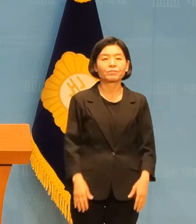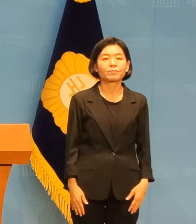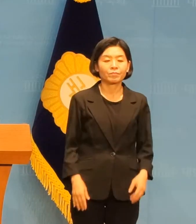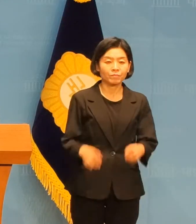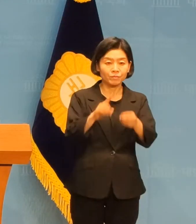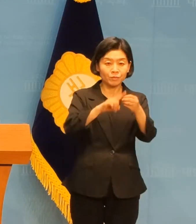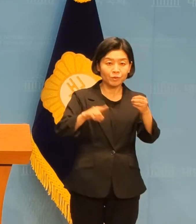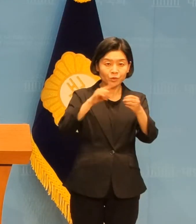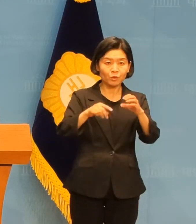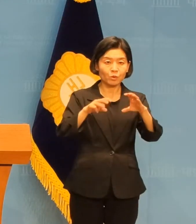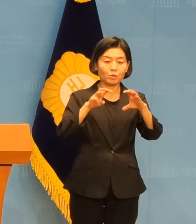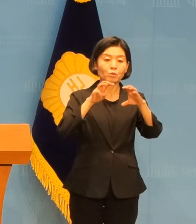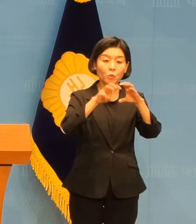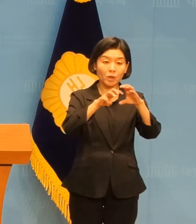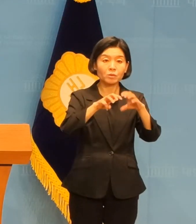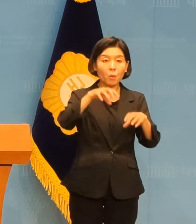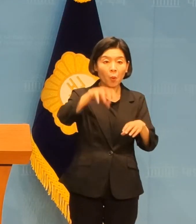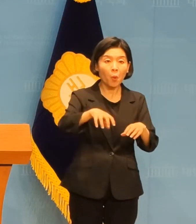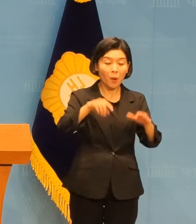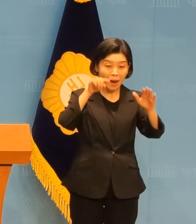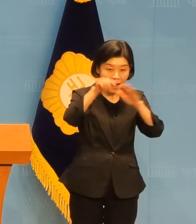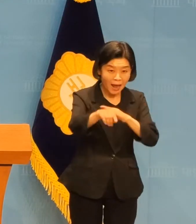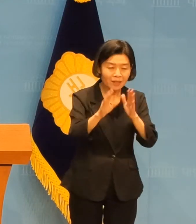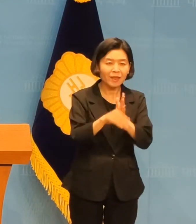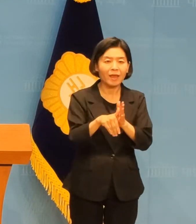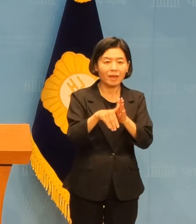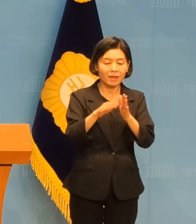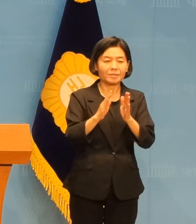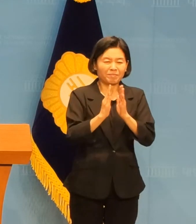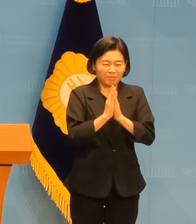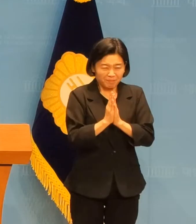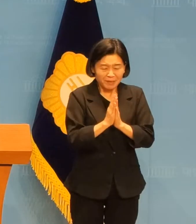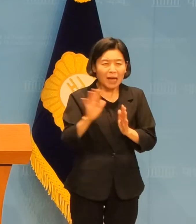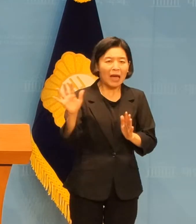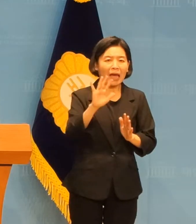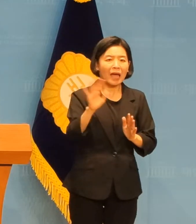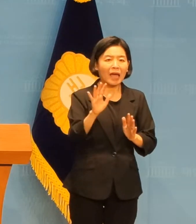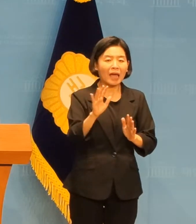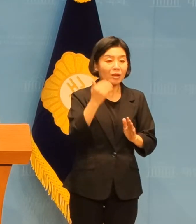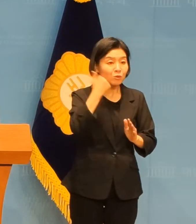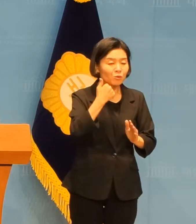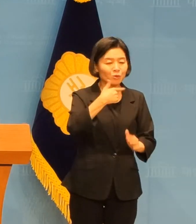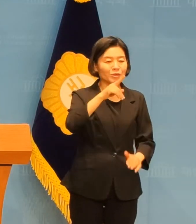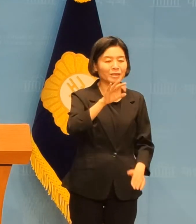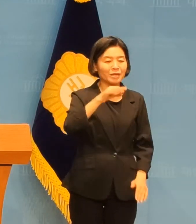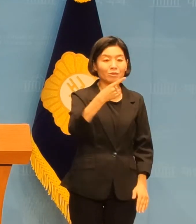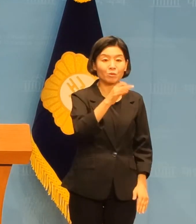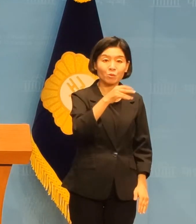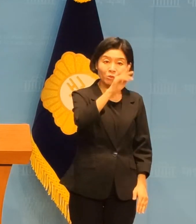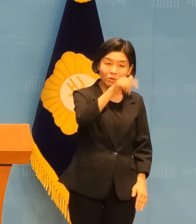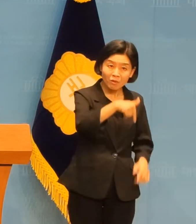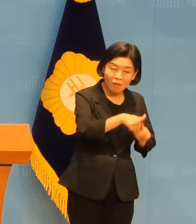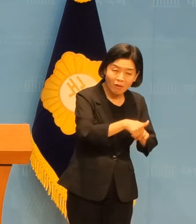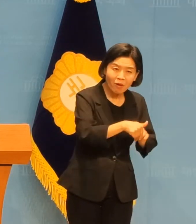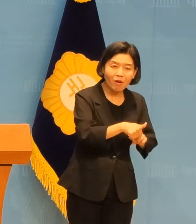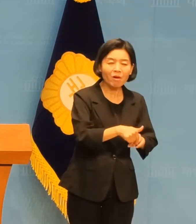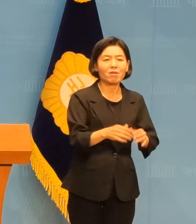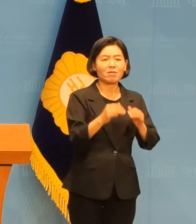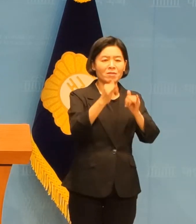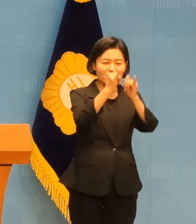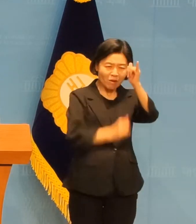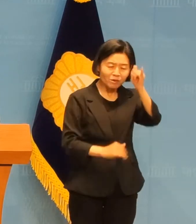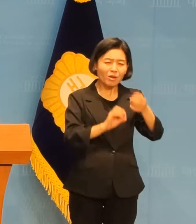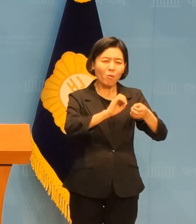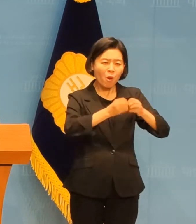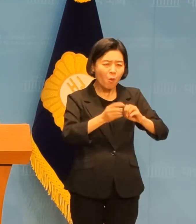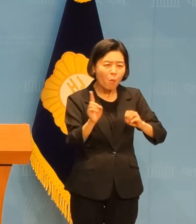예방에서는 합장마저 꺼리더니 역사 왜곡 건국전쟁 2에는 다양성이라고요? 장동혁 대표